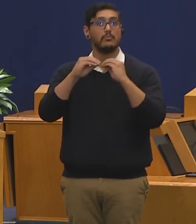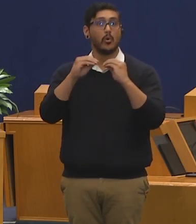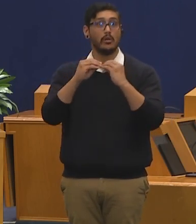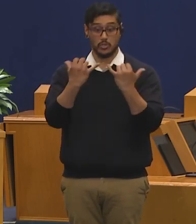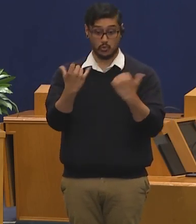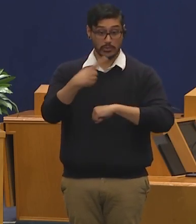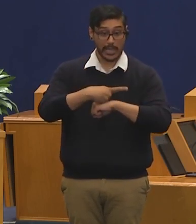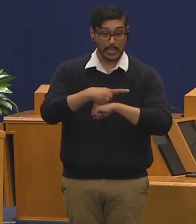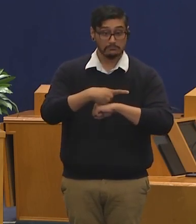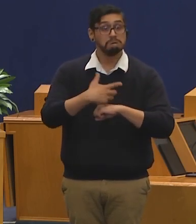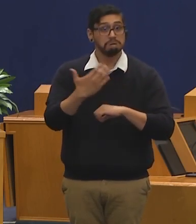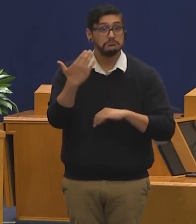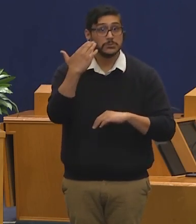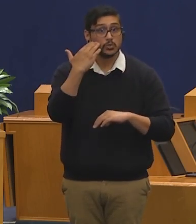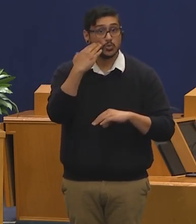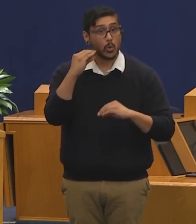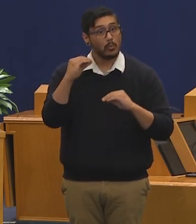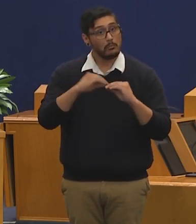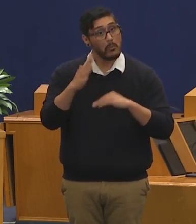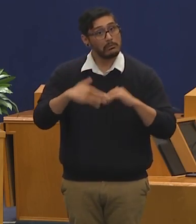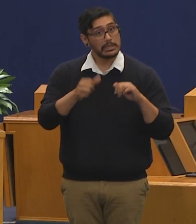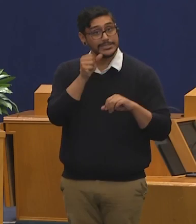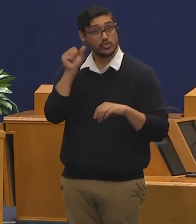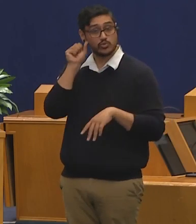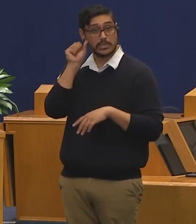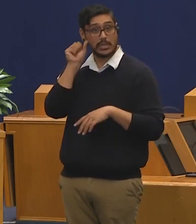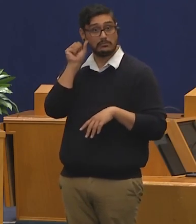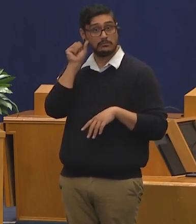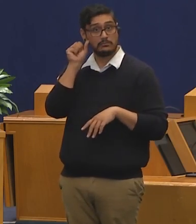ayer y mañana sabremos más que hoy.